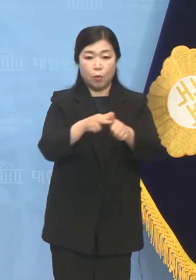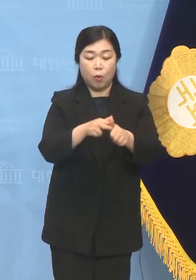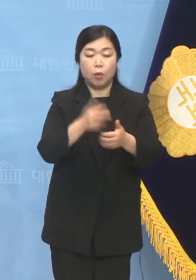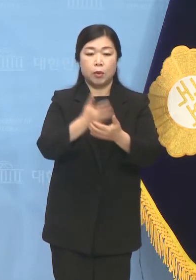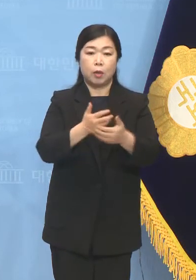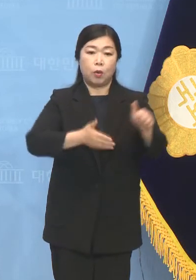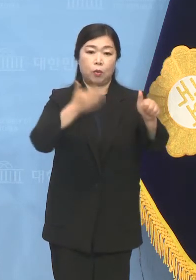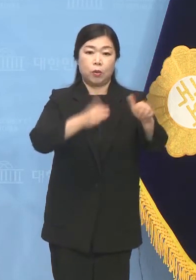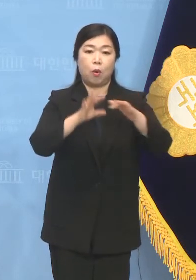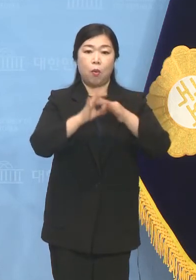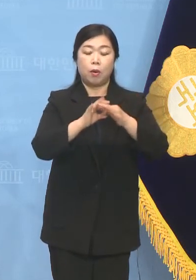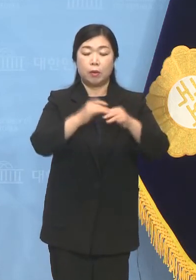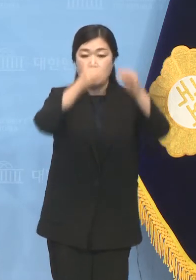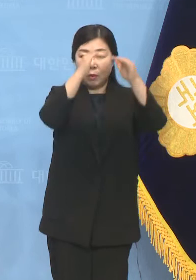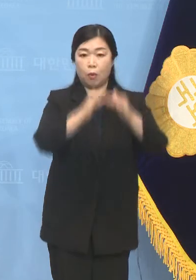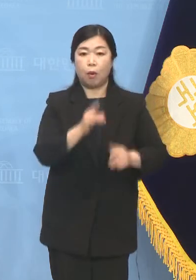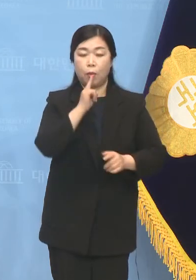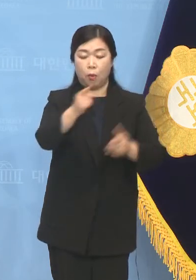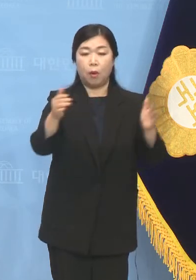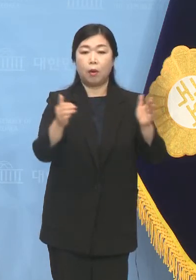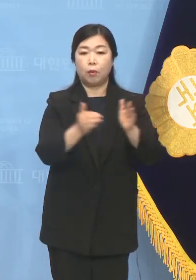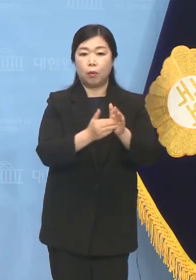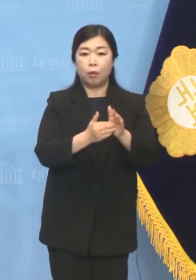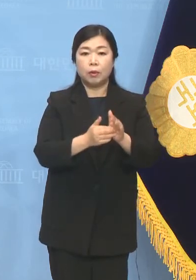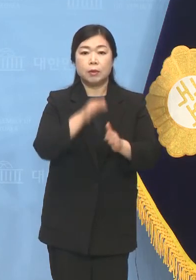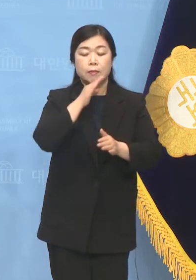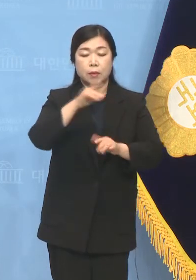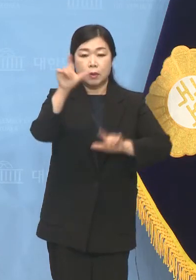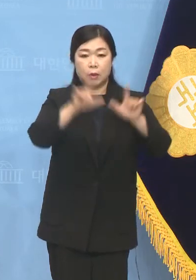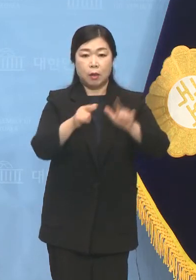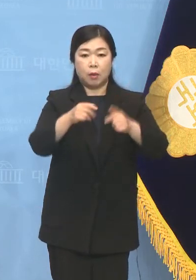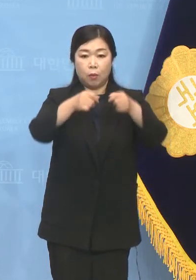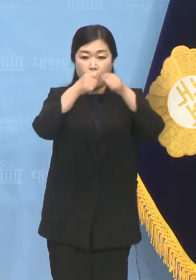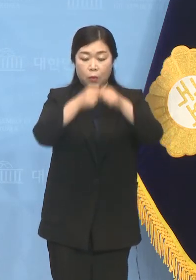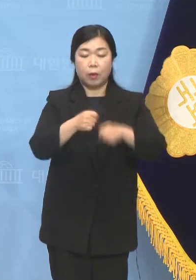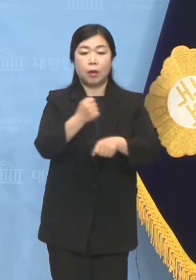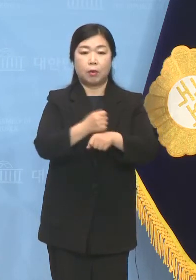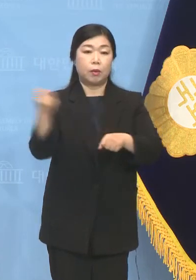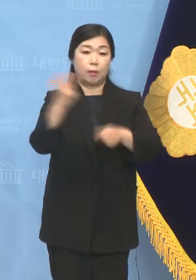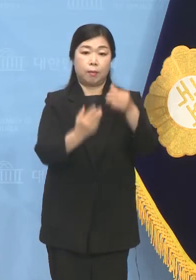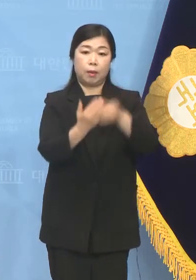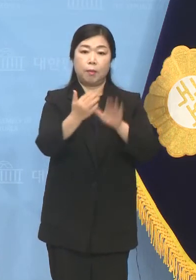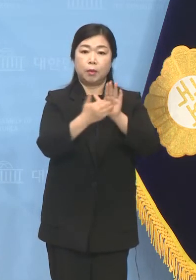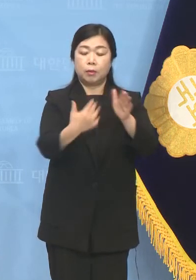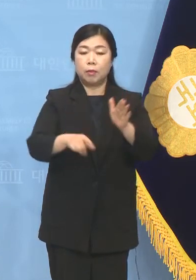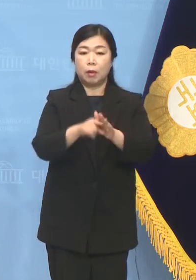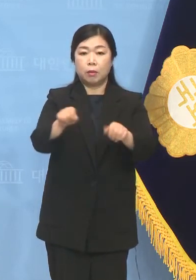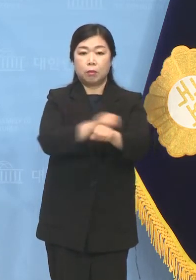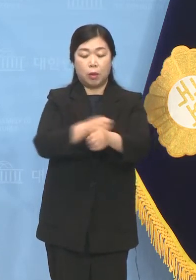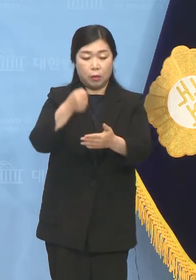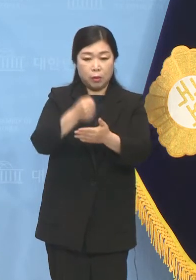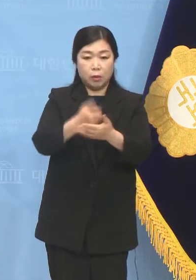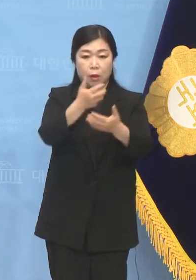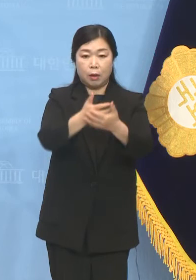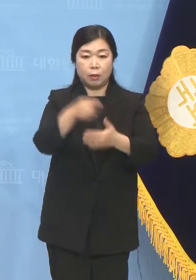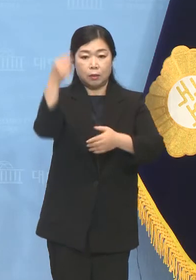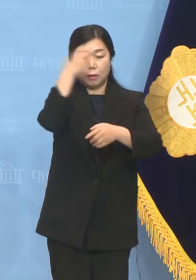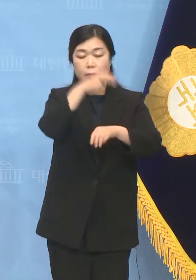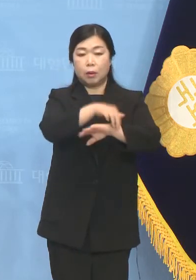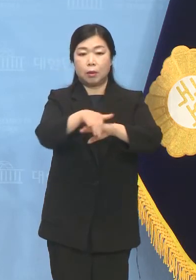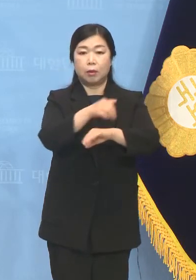자료 요청 관련 경과 보고를 받고 진상규명과 재발 방지를 위한 특별 결의안을 심사할